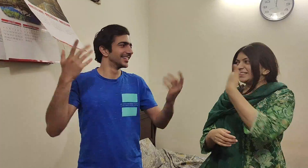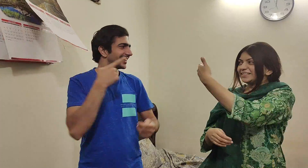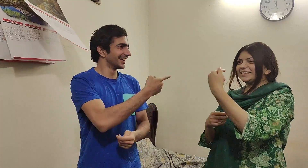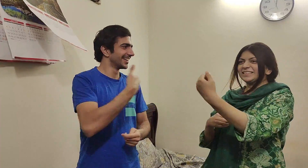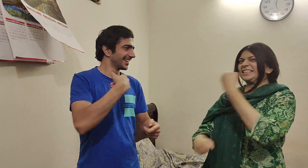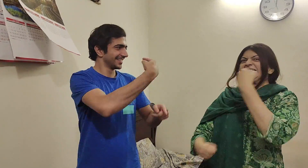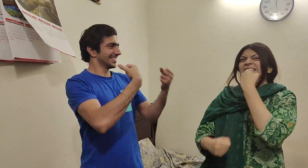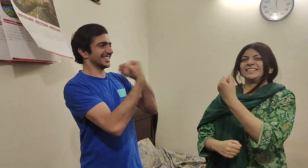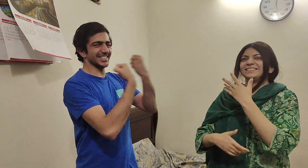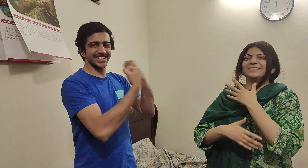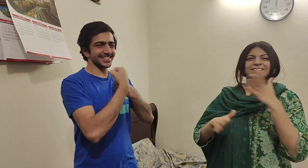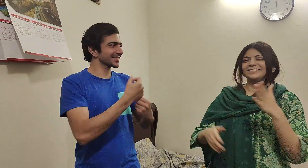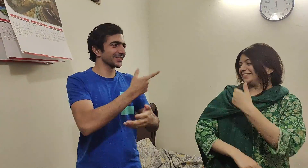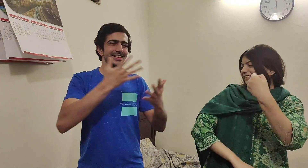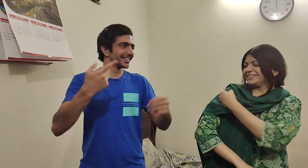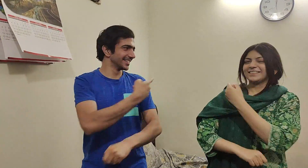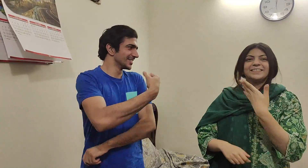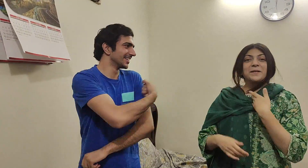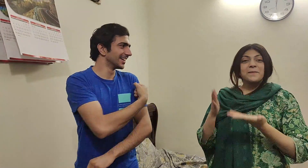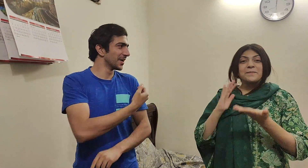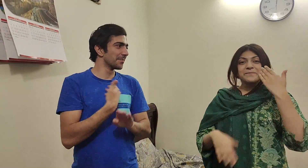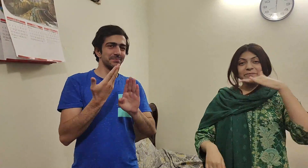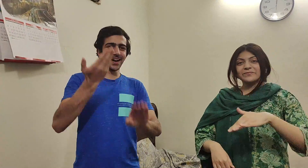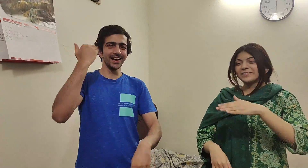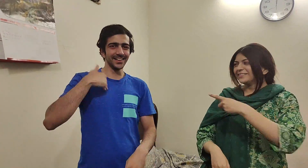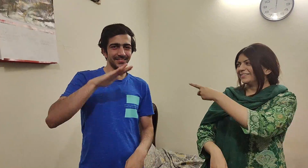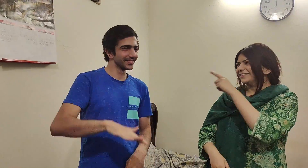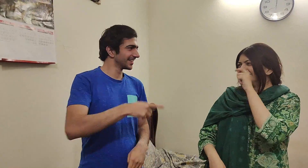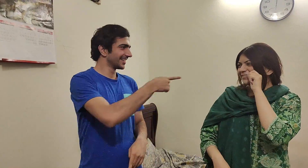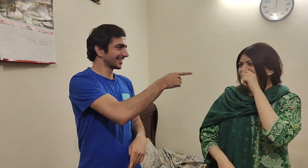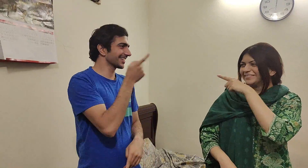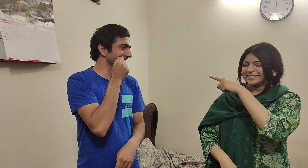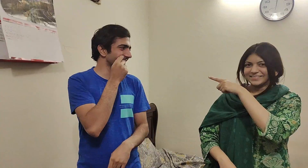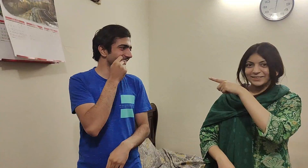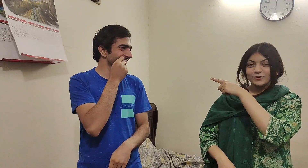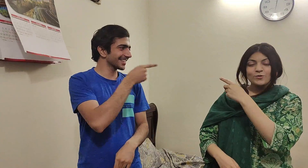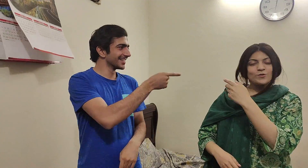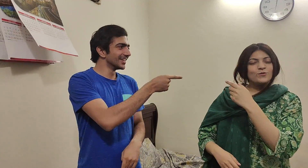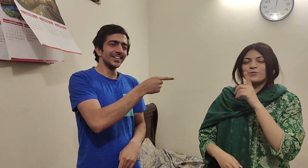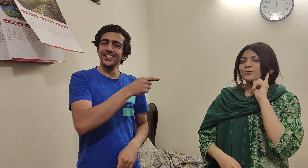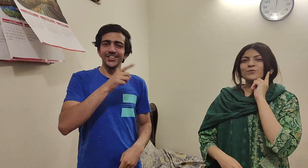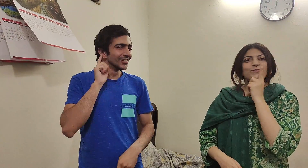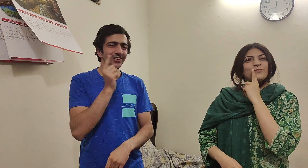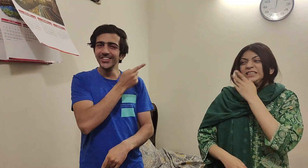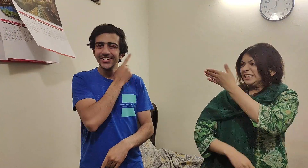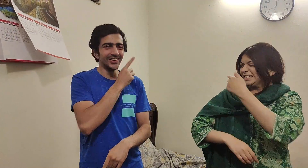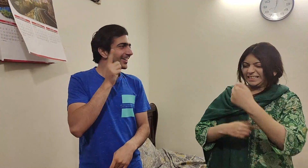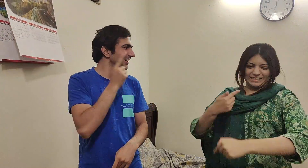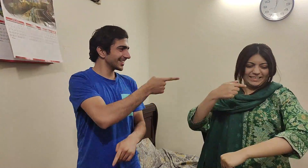बहुत शरारतें भी करता है, मजाक भी उड़ाता है, मुक्के भी मारता है। जब मैं छोटी थी ना उस टाइम उफ तौबा यार,